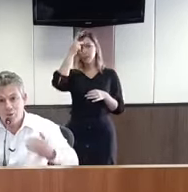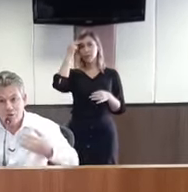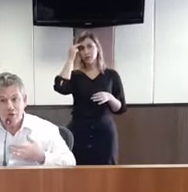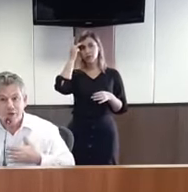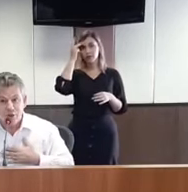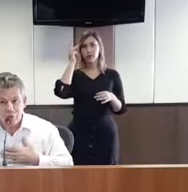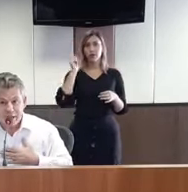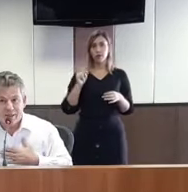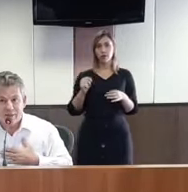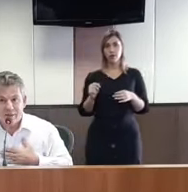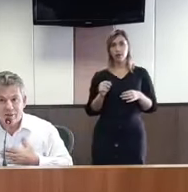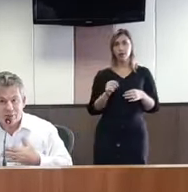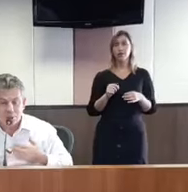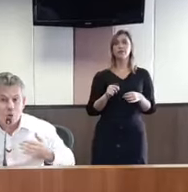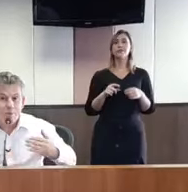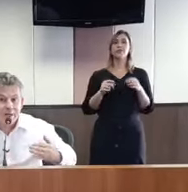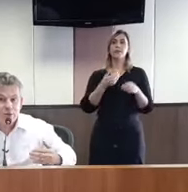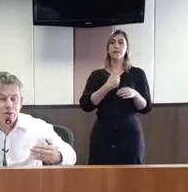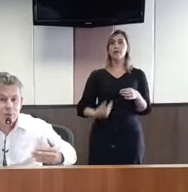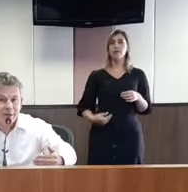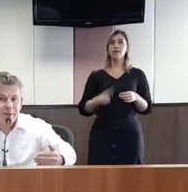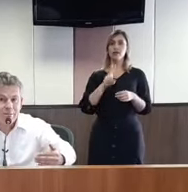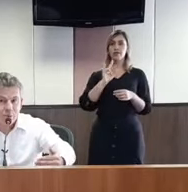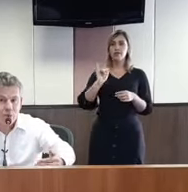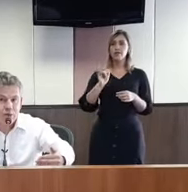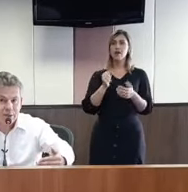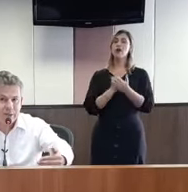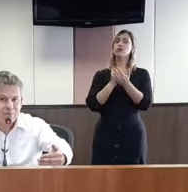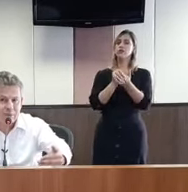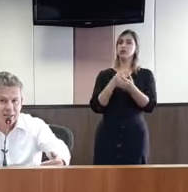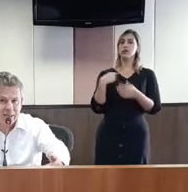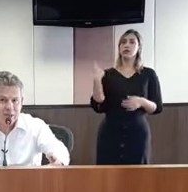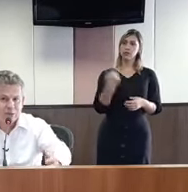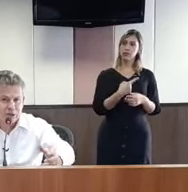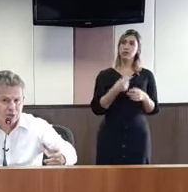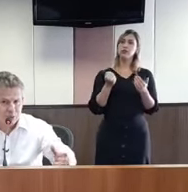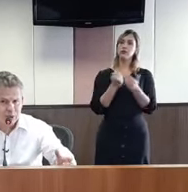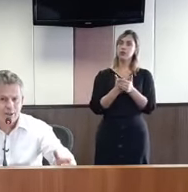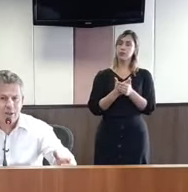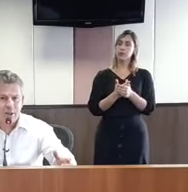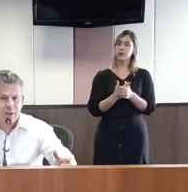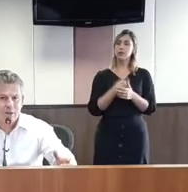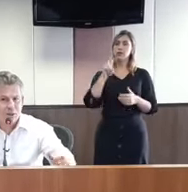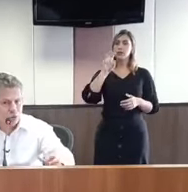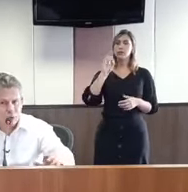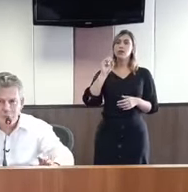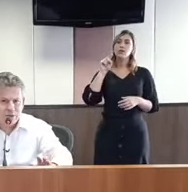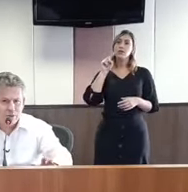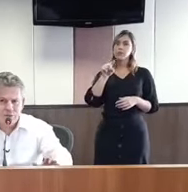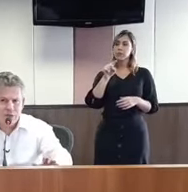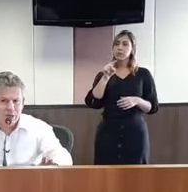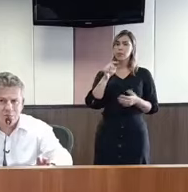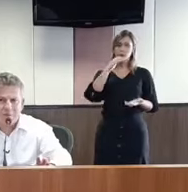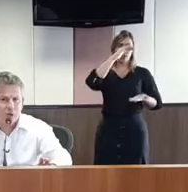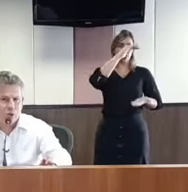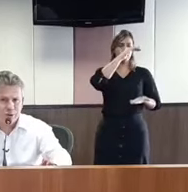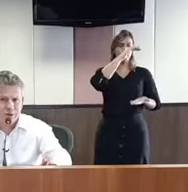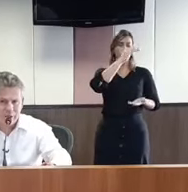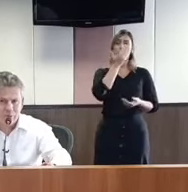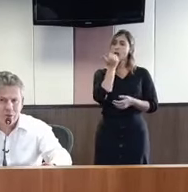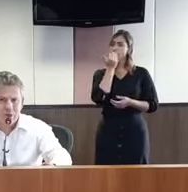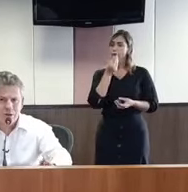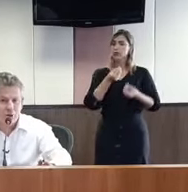O governo vai ajudar. Nós estamos comprando 50 mil cestas básicas para distribuir. Isso não é suficiente para Mato